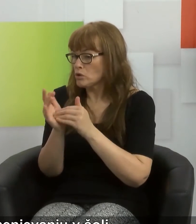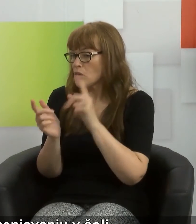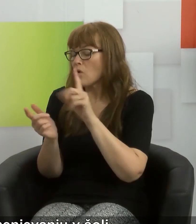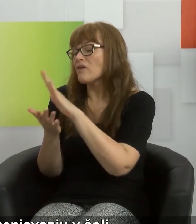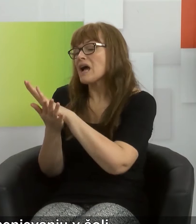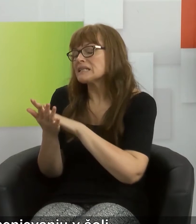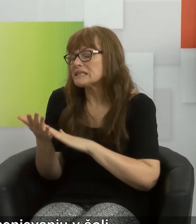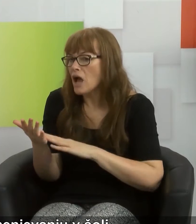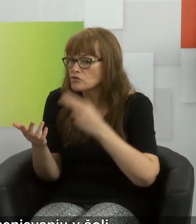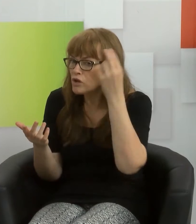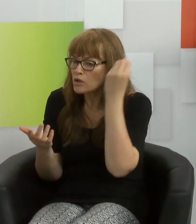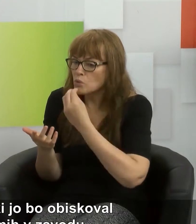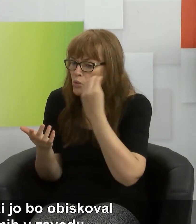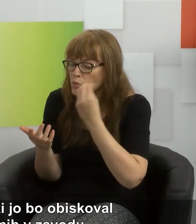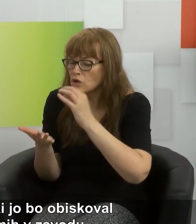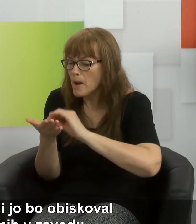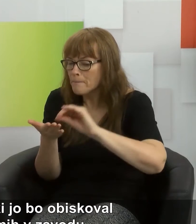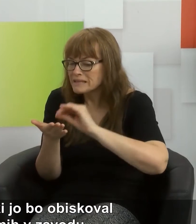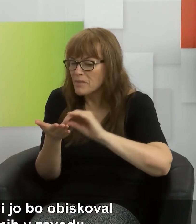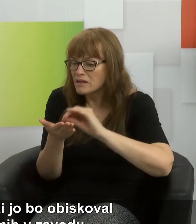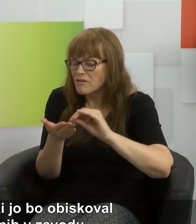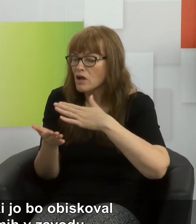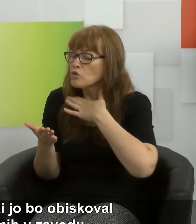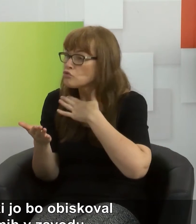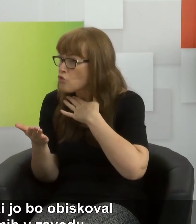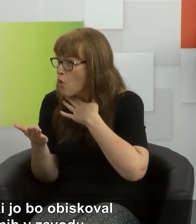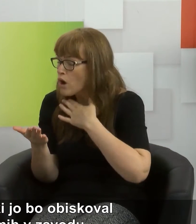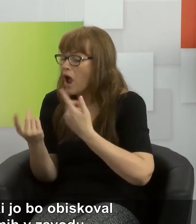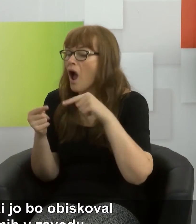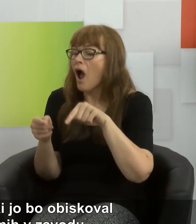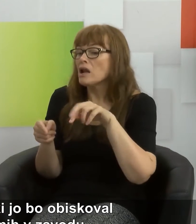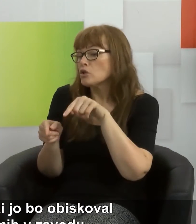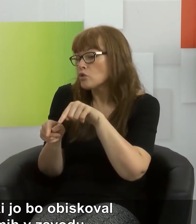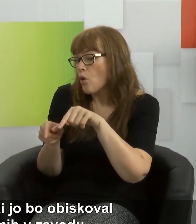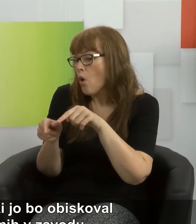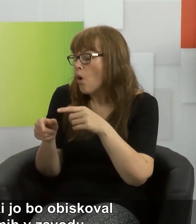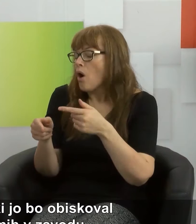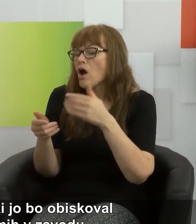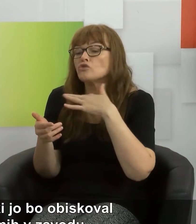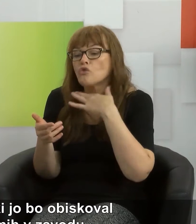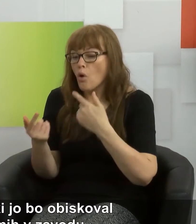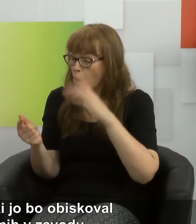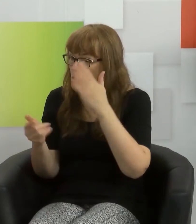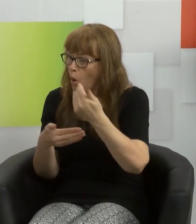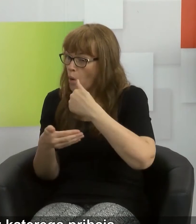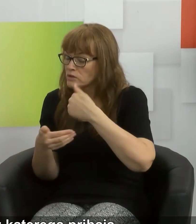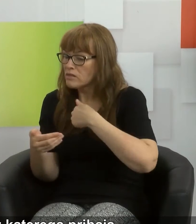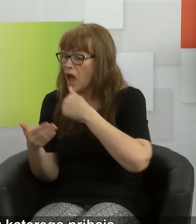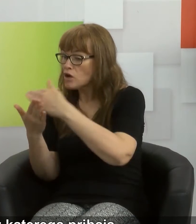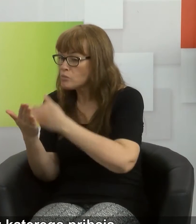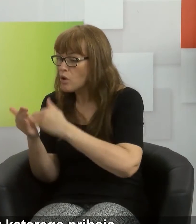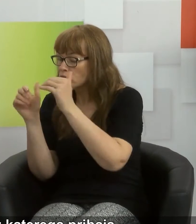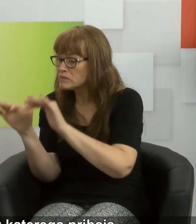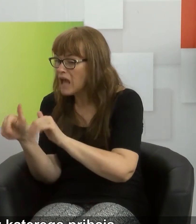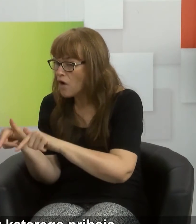začetnem opismenjevanju v šoli. Ali gre to za šolo, ki jo bo obiskoval v naših programih v zavodu, ali